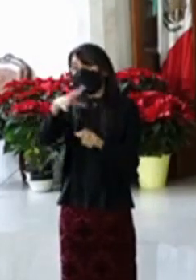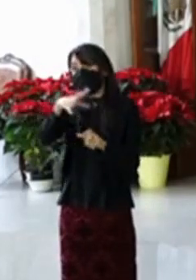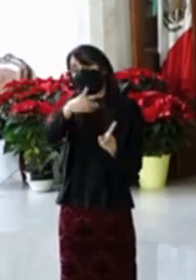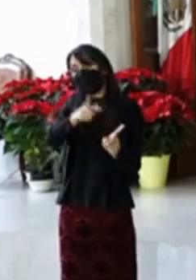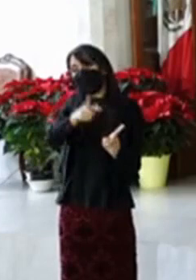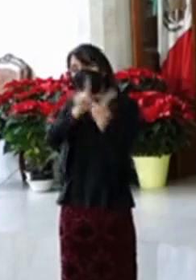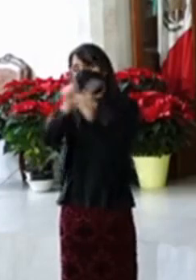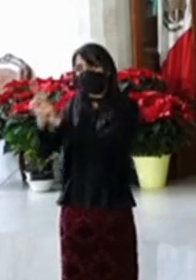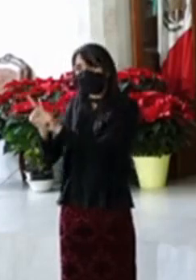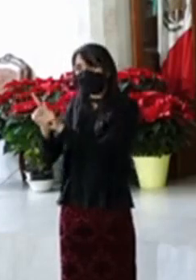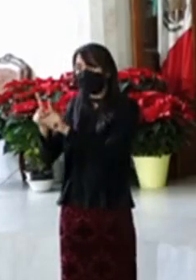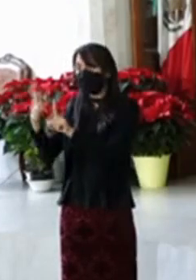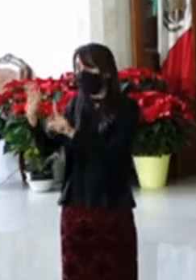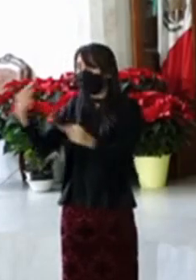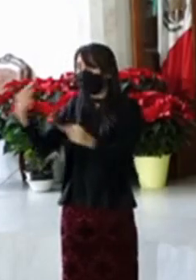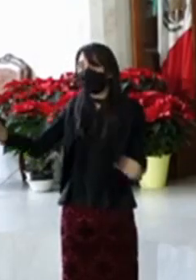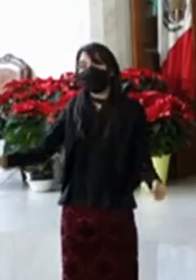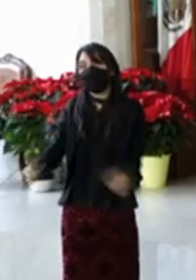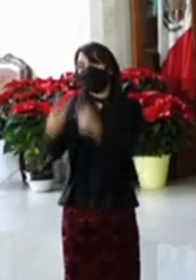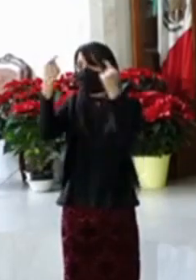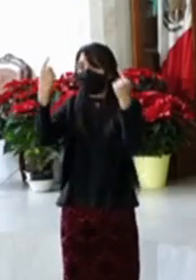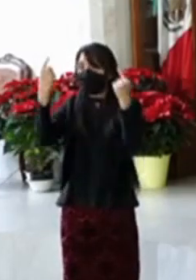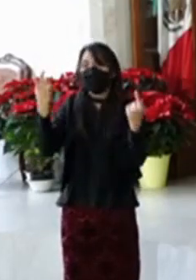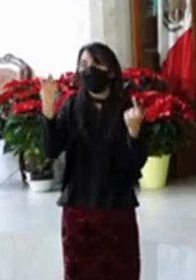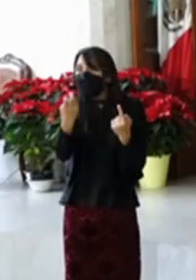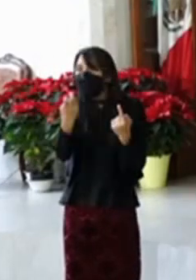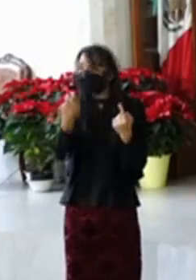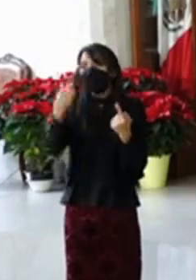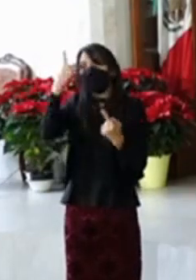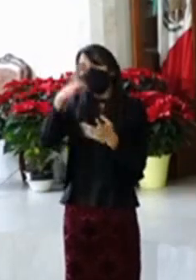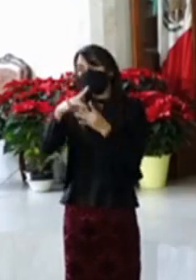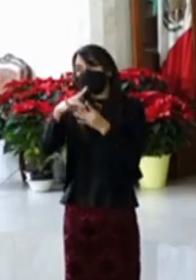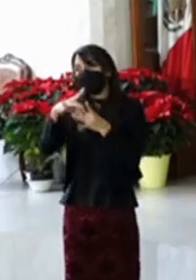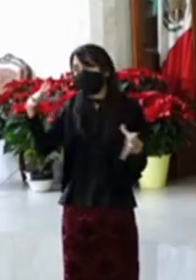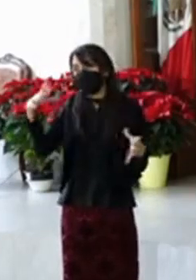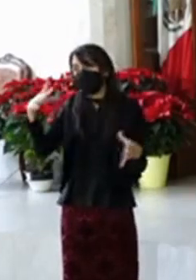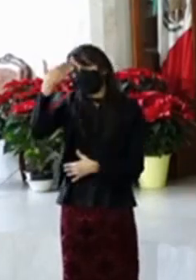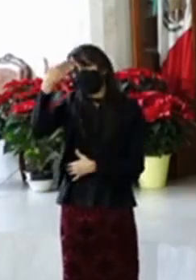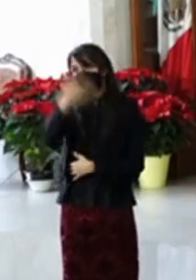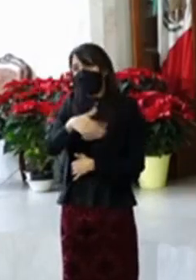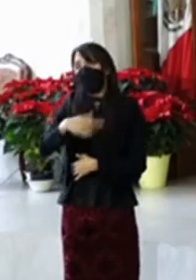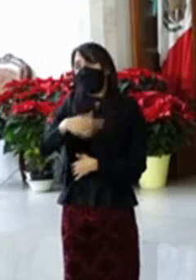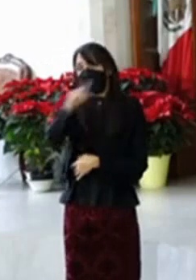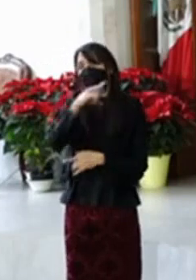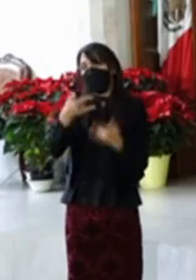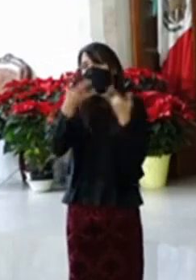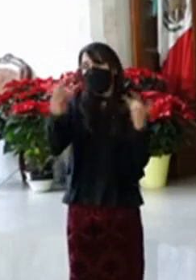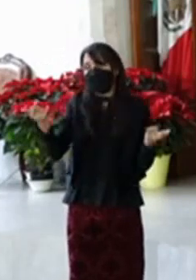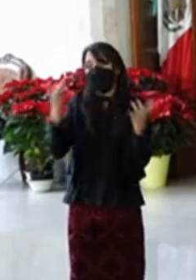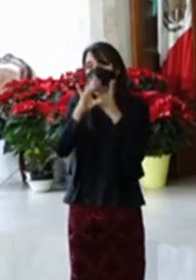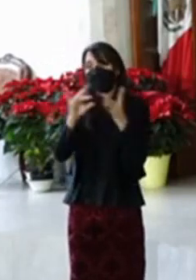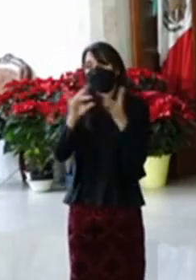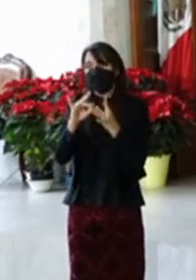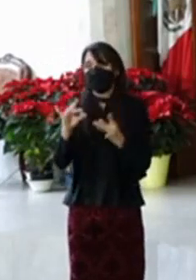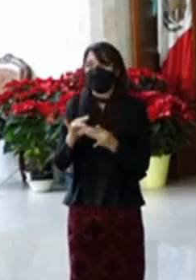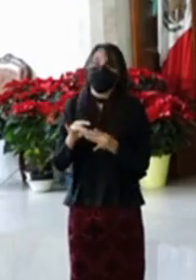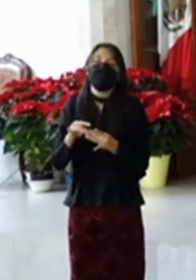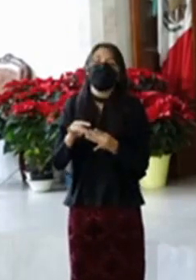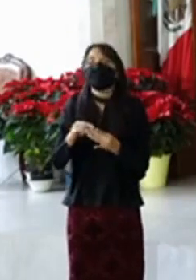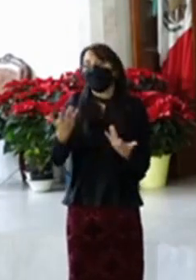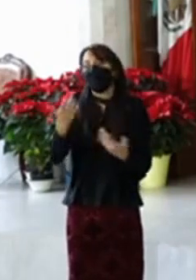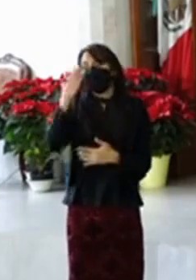espiritual del pueblo de Israel. Ustedes conocen esa confrontación tan